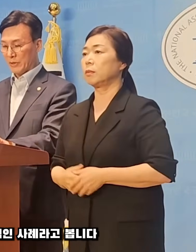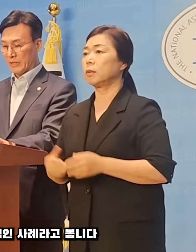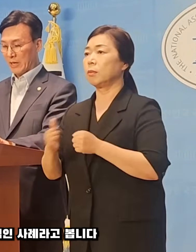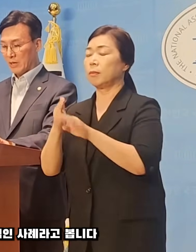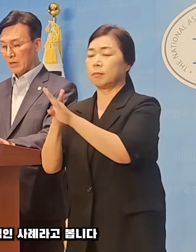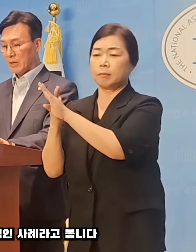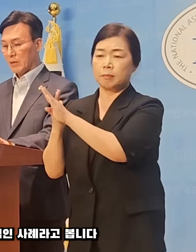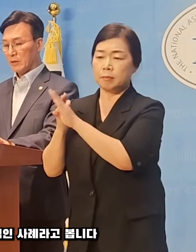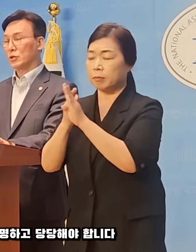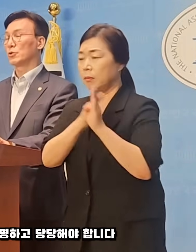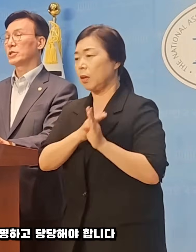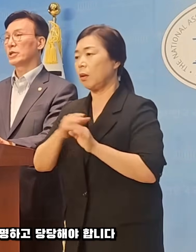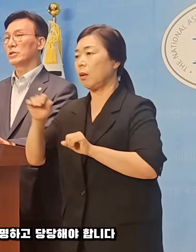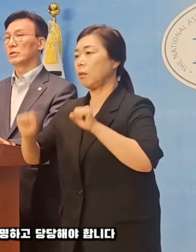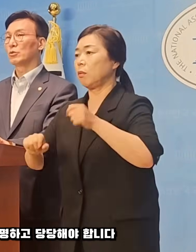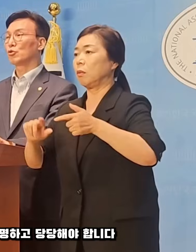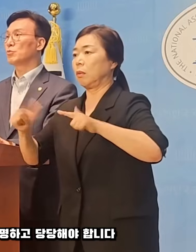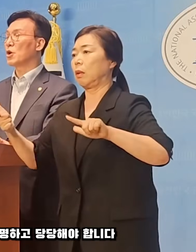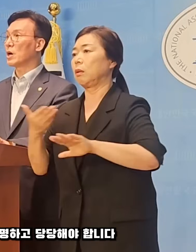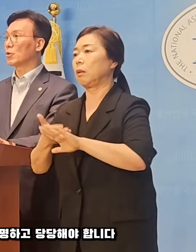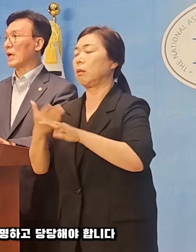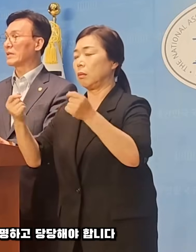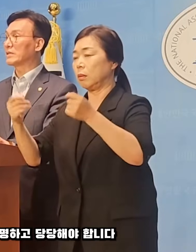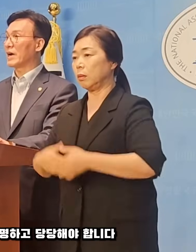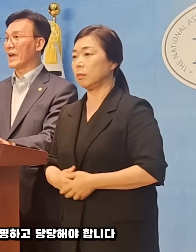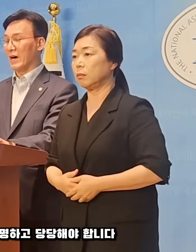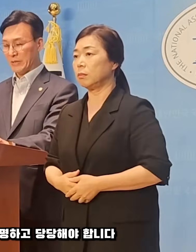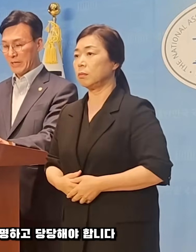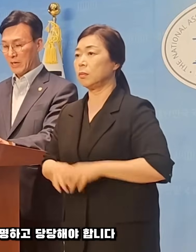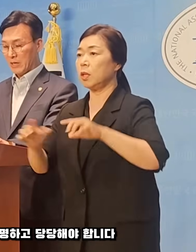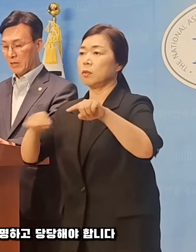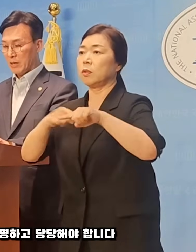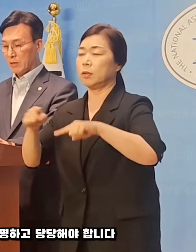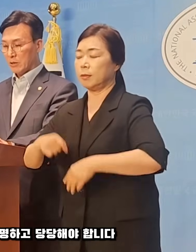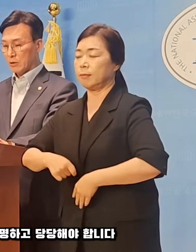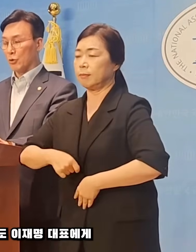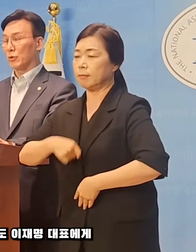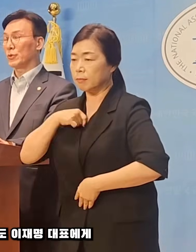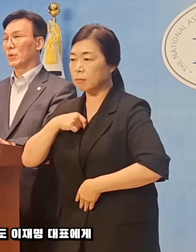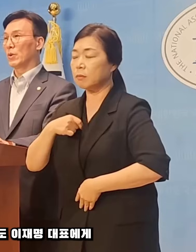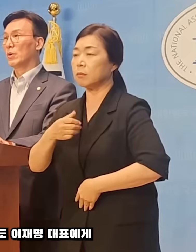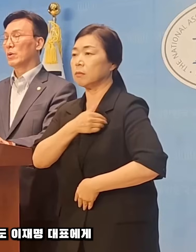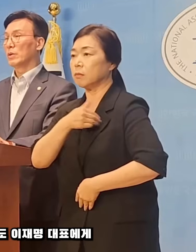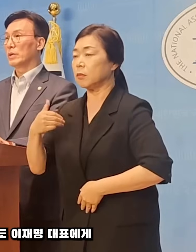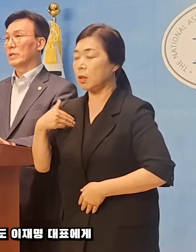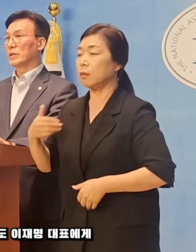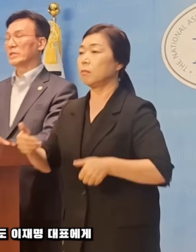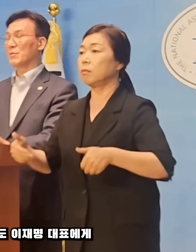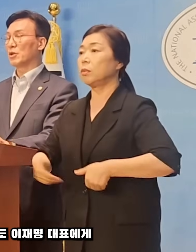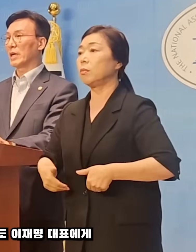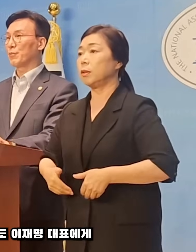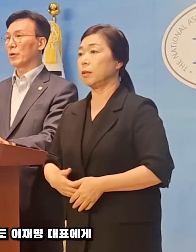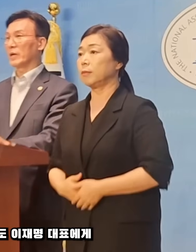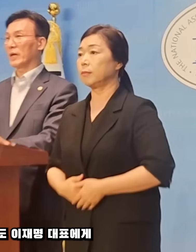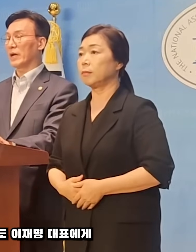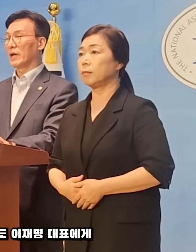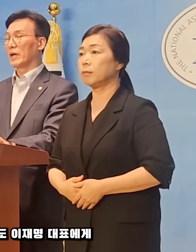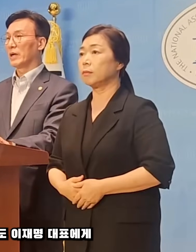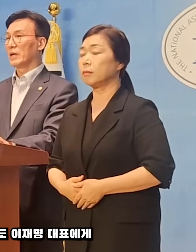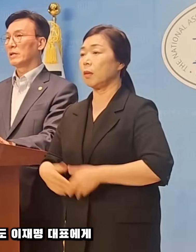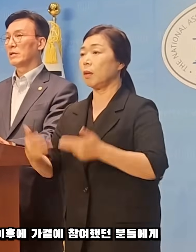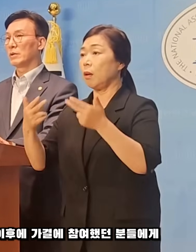사례라고 봅니다. 정치는 투명하고 당당해야 합니다. 적어도 이재명